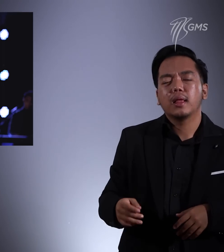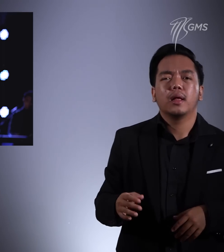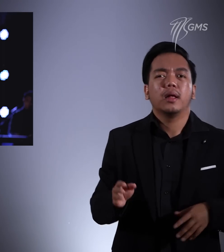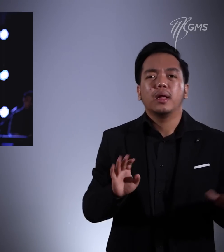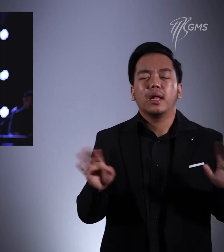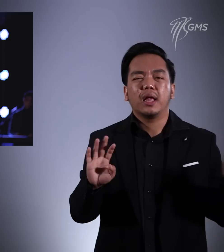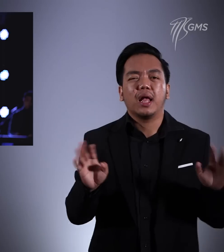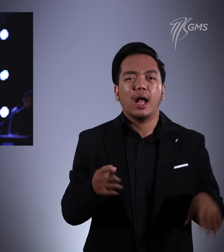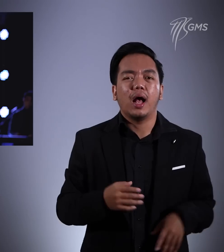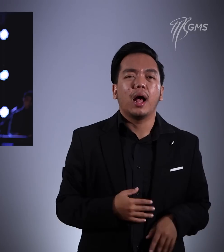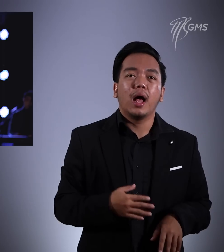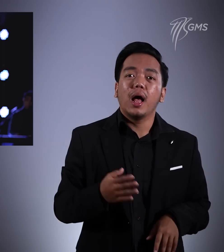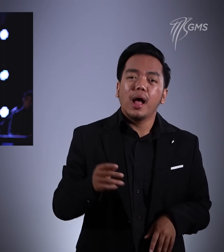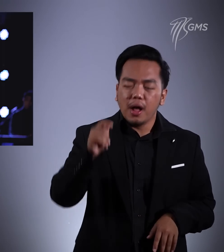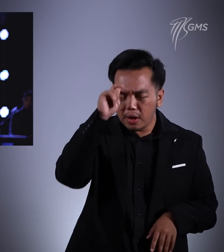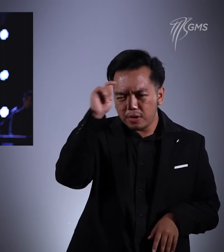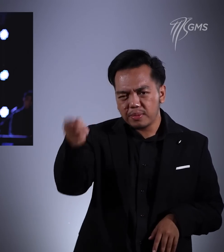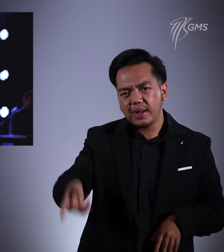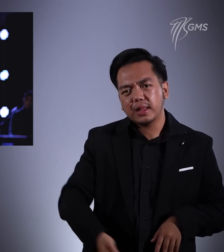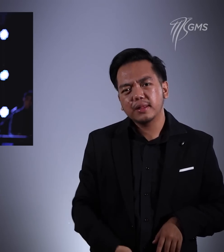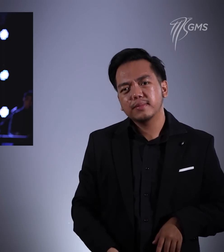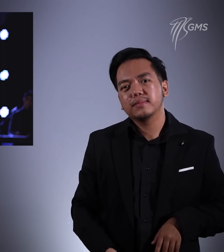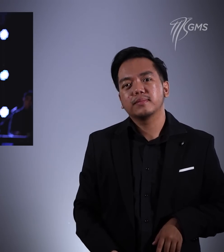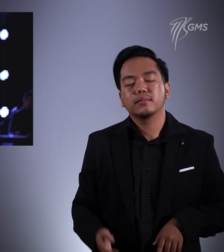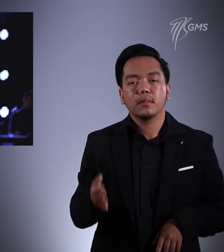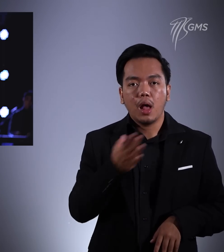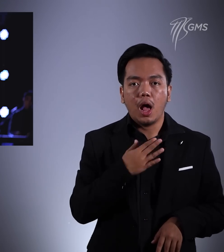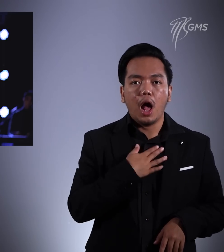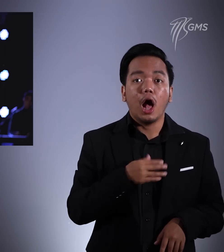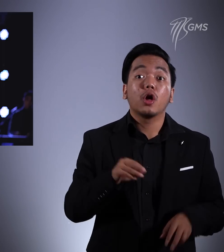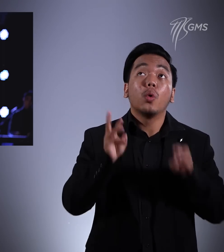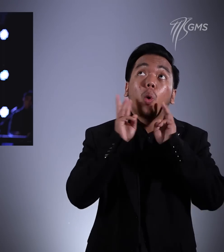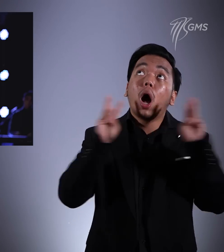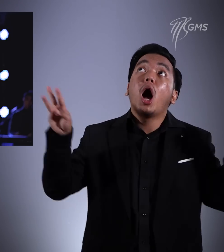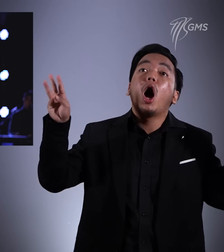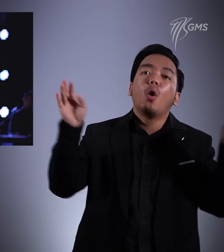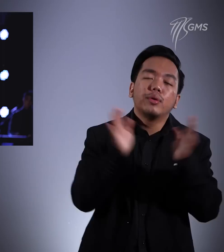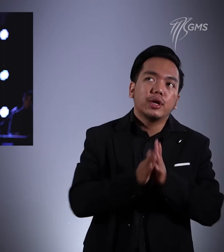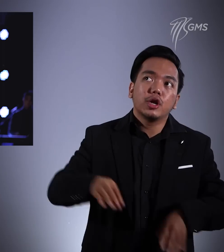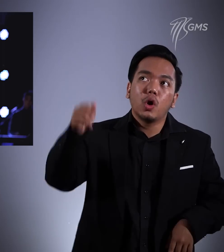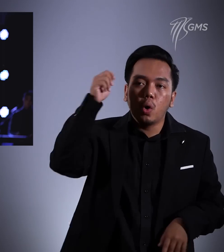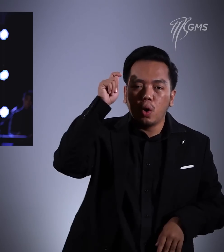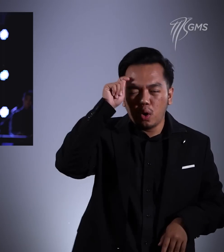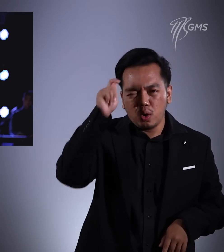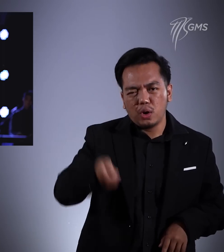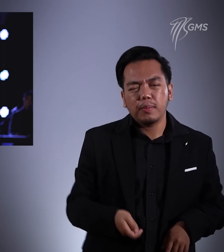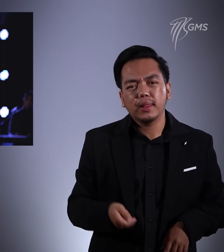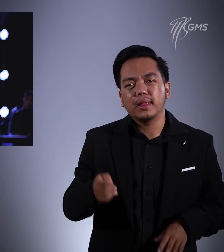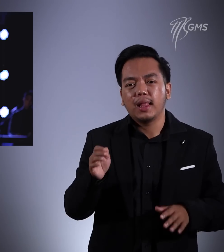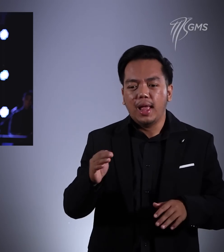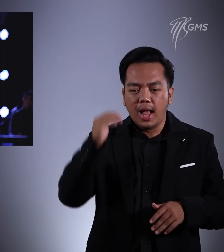kagum hormat akan Engkau, Kau Allah yang layak dipuji, ku